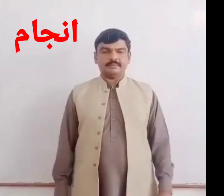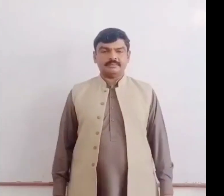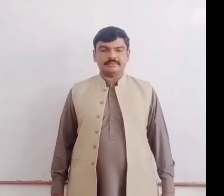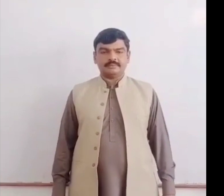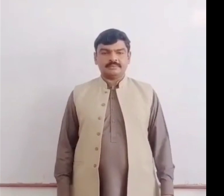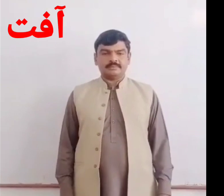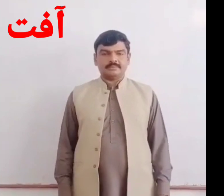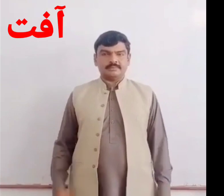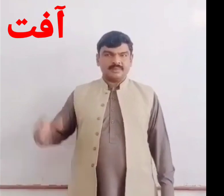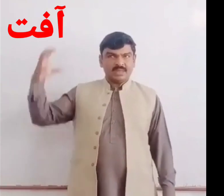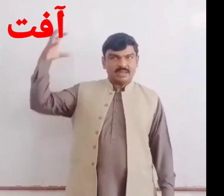आफत,